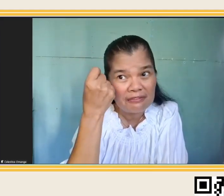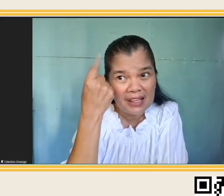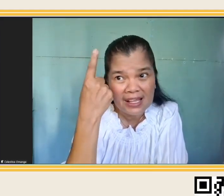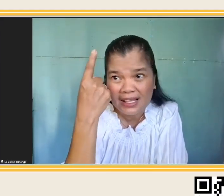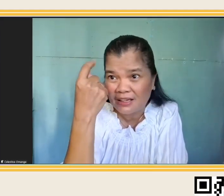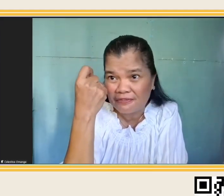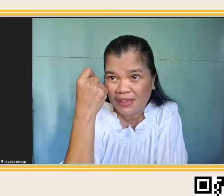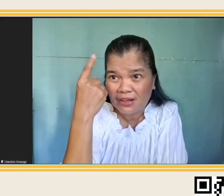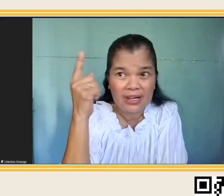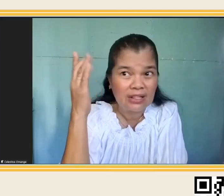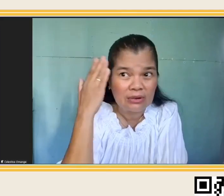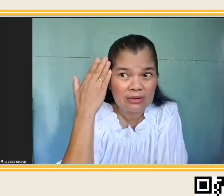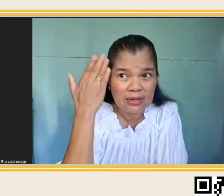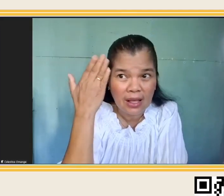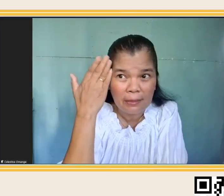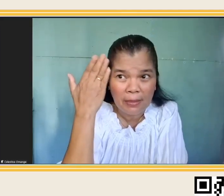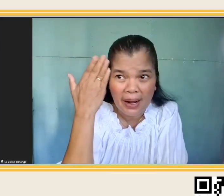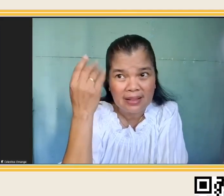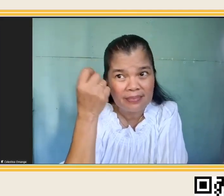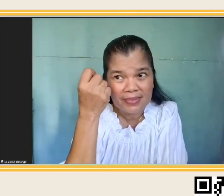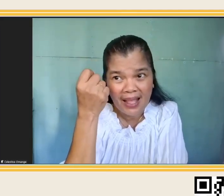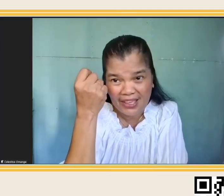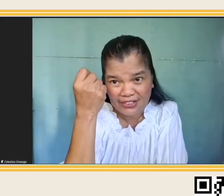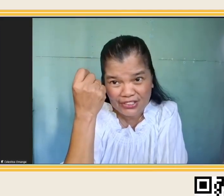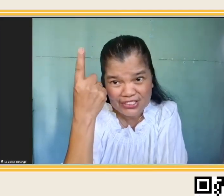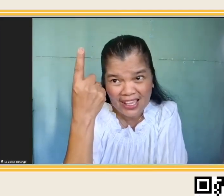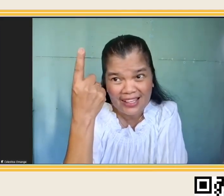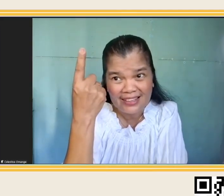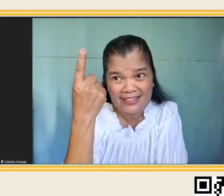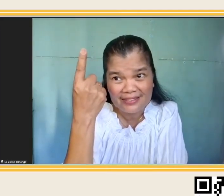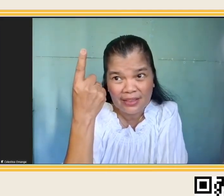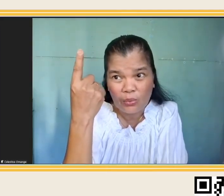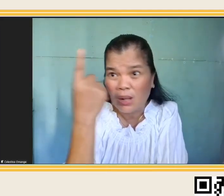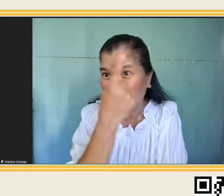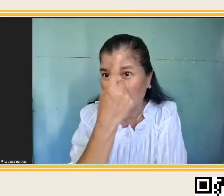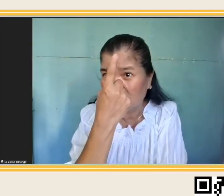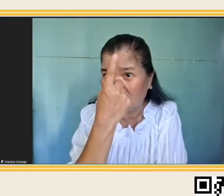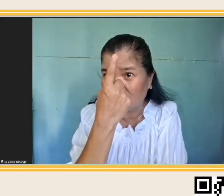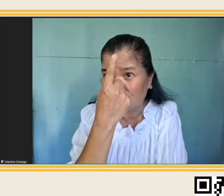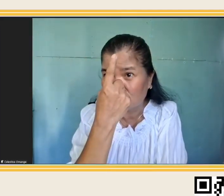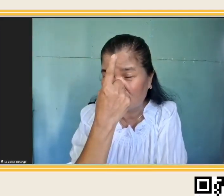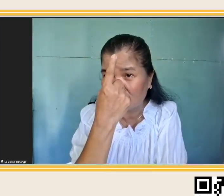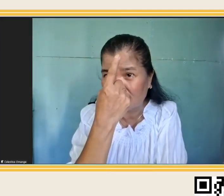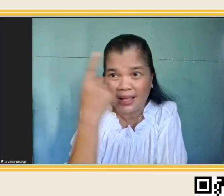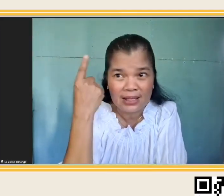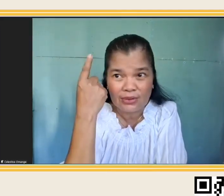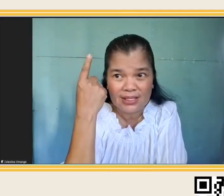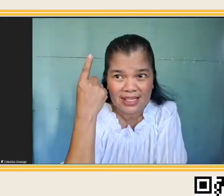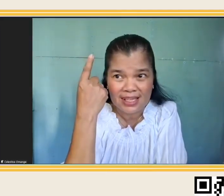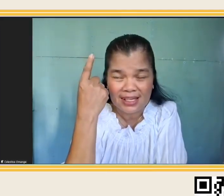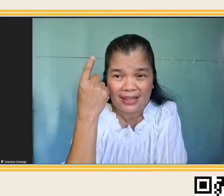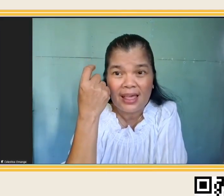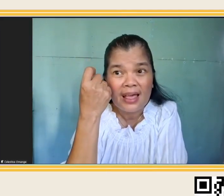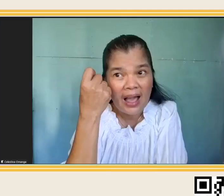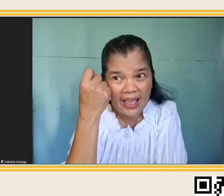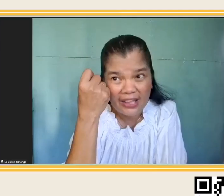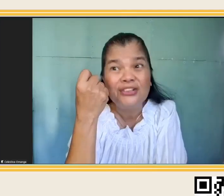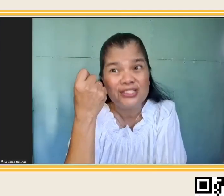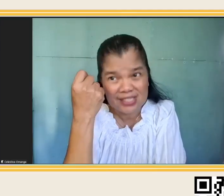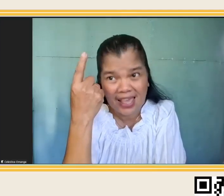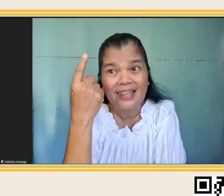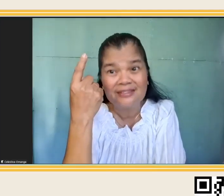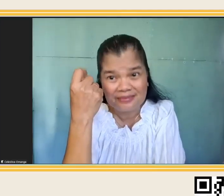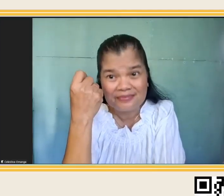Para nag-flick ka lang ng finger ditong part. I understand. Huwag niyong dito sa gitna. Dito lang sa gilid.